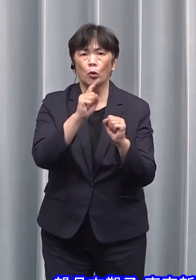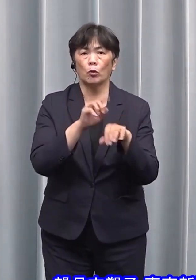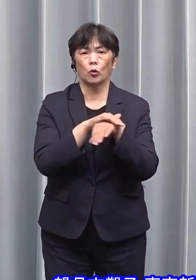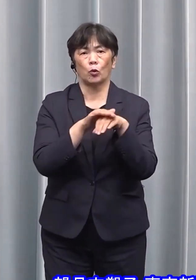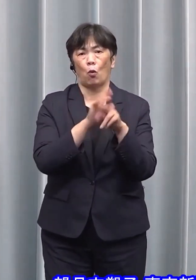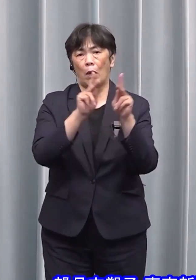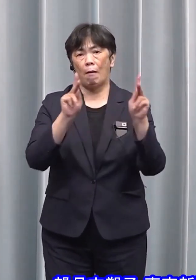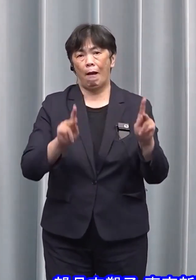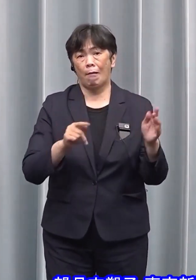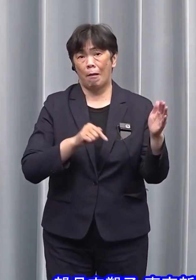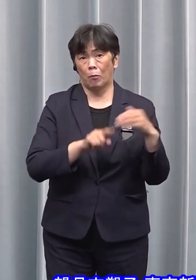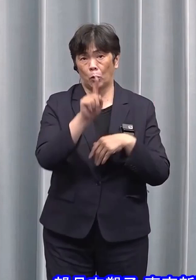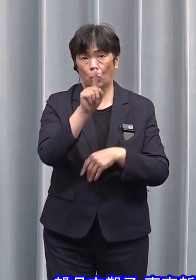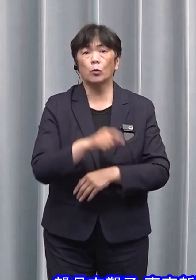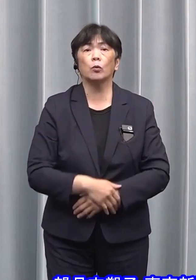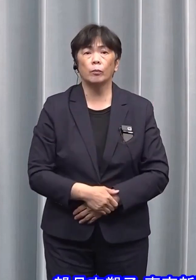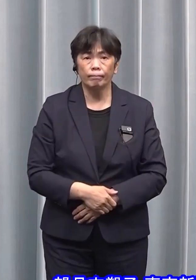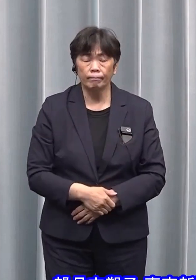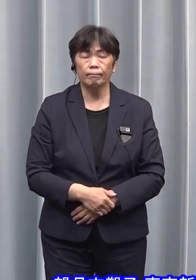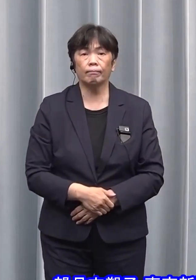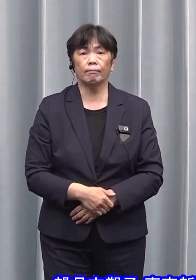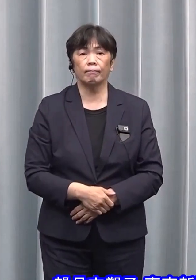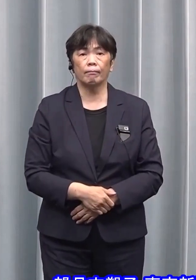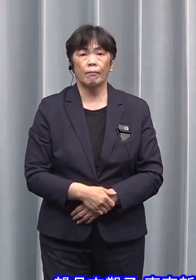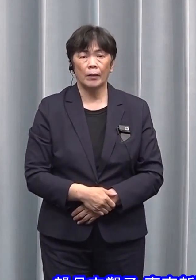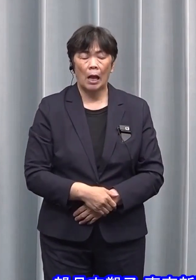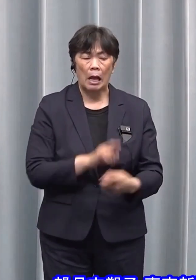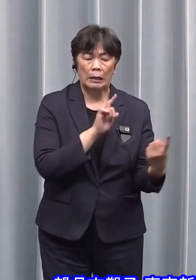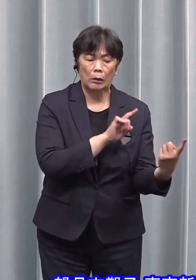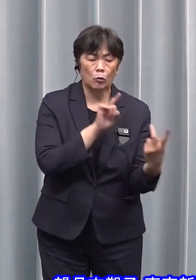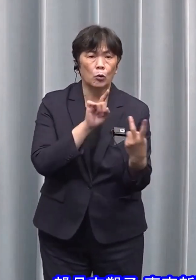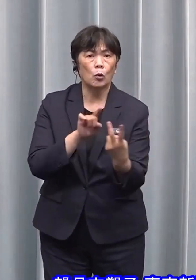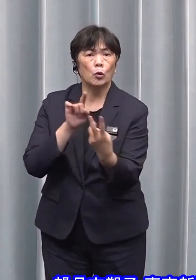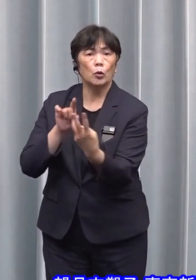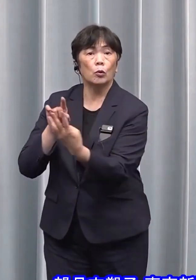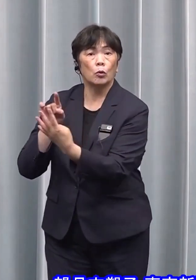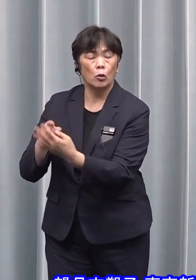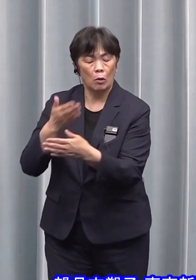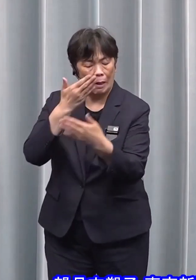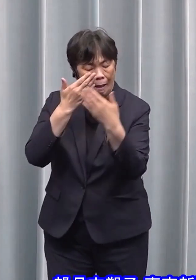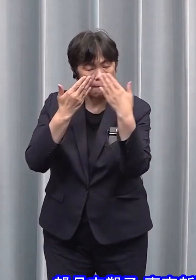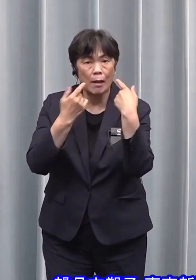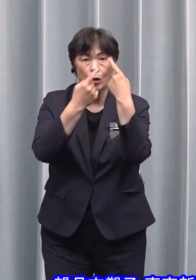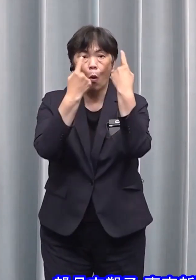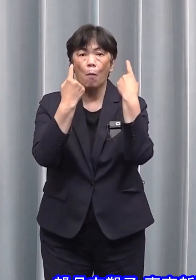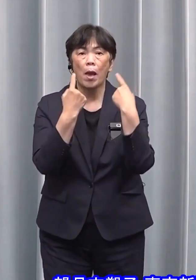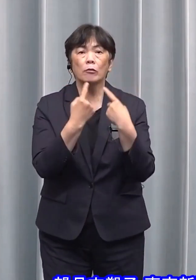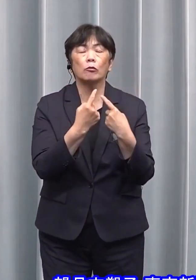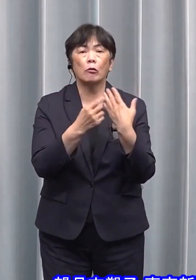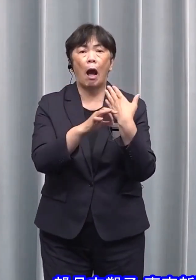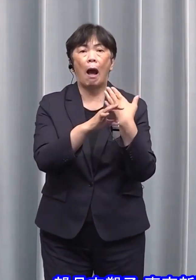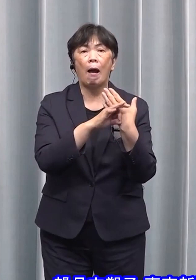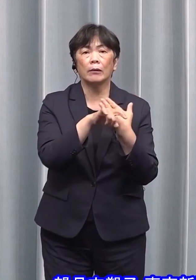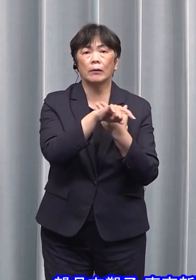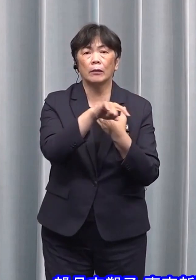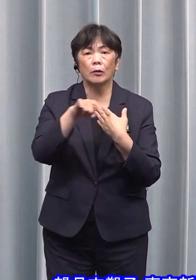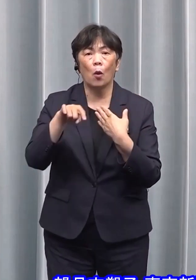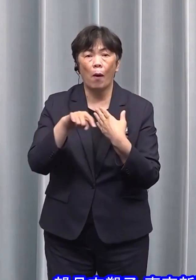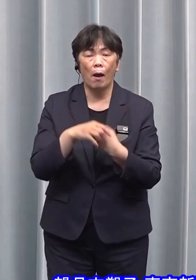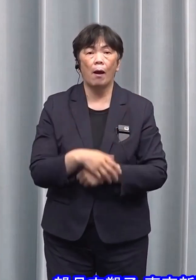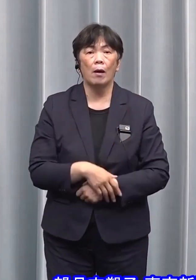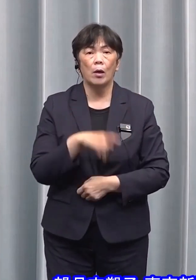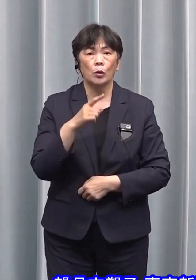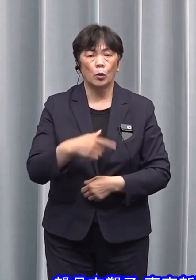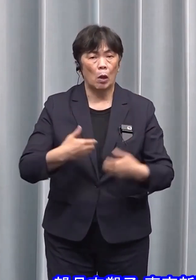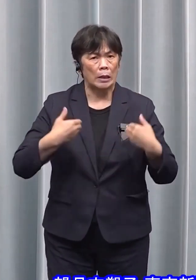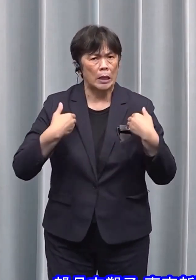な課題の一つであります。一件一件丁寧にですね、個別事案におきましてはその事